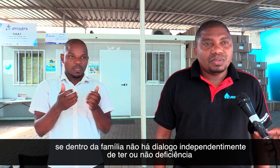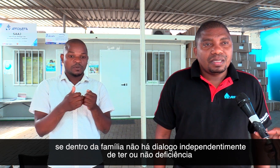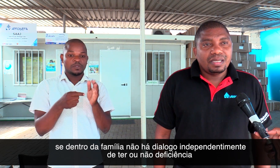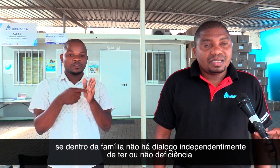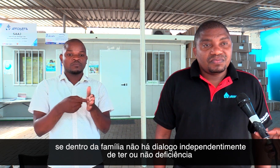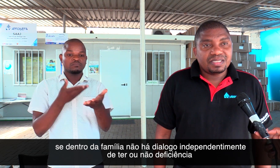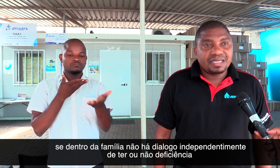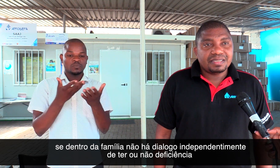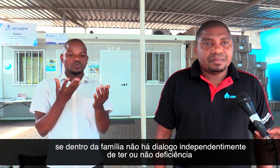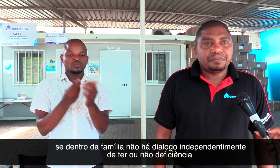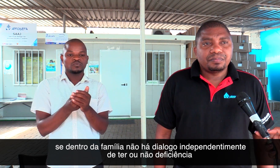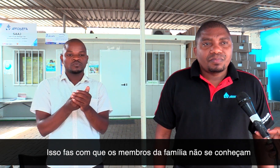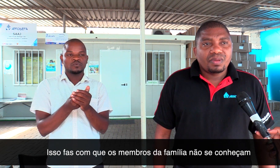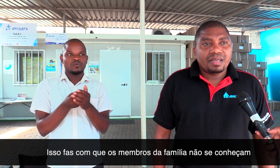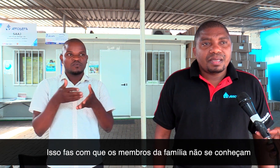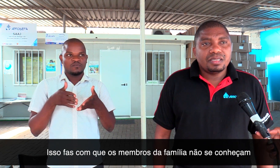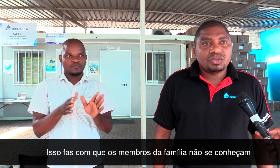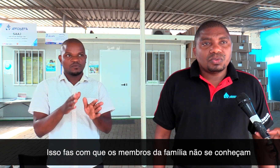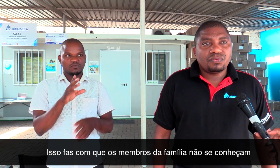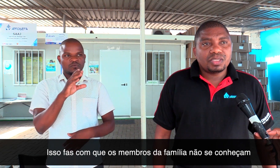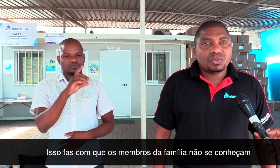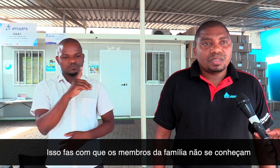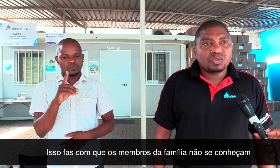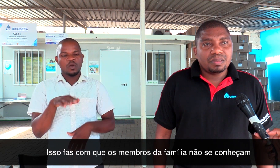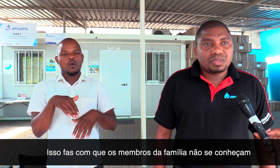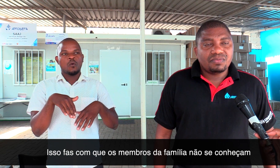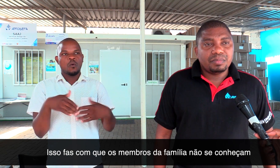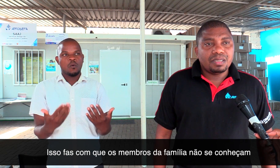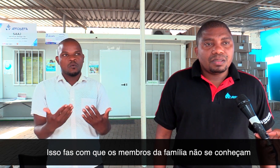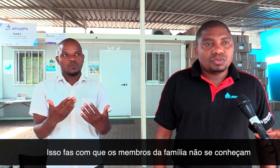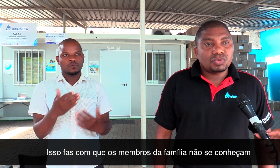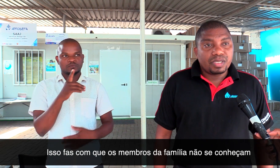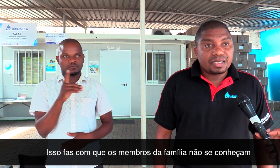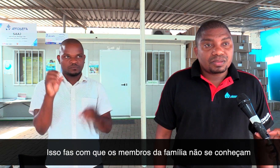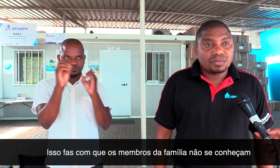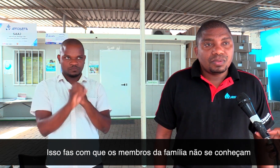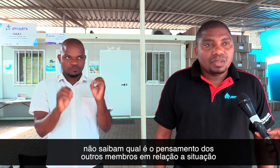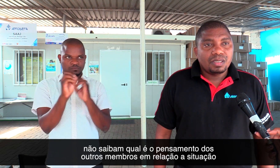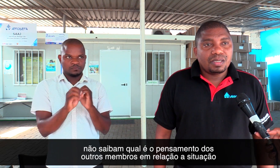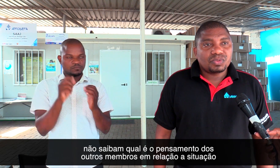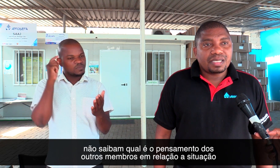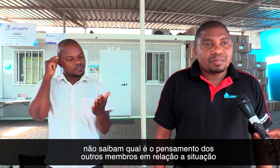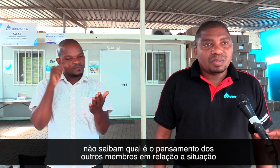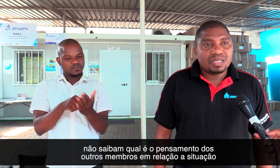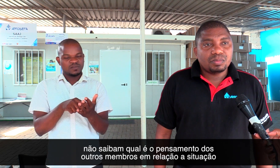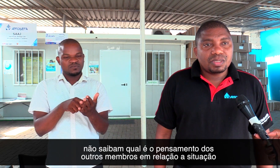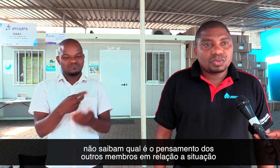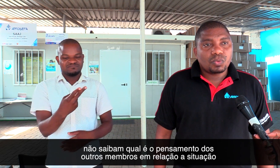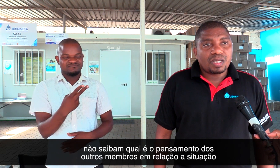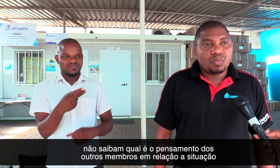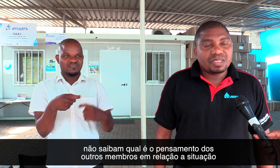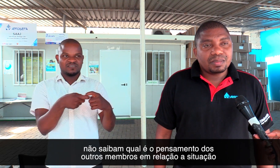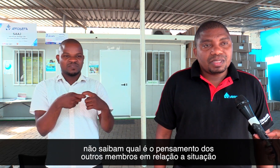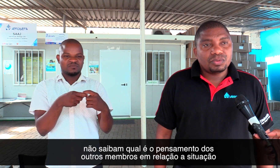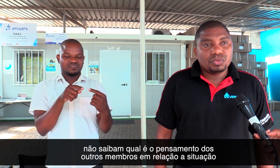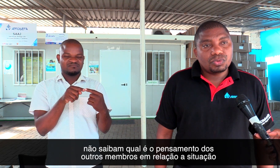não a deficiência, isto faz com que os membros da família não se conheçam, não saibam mais ou menos